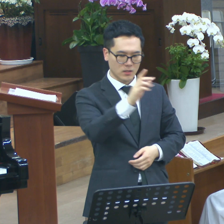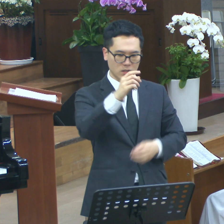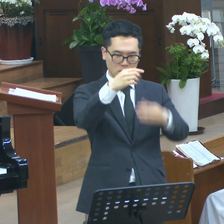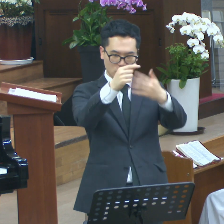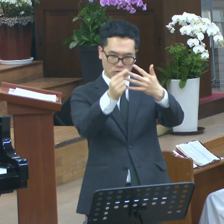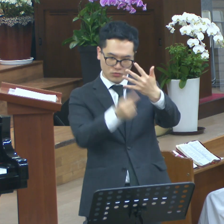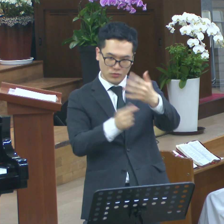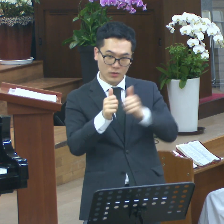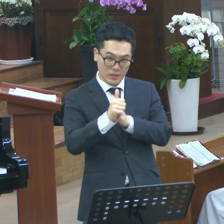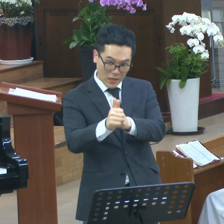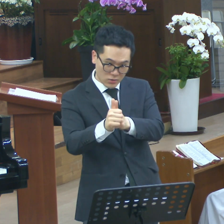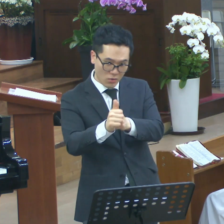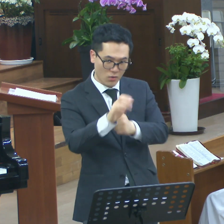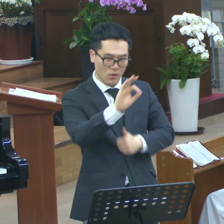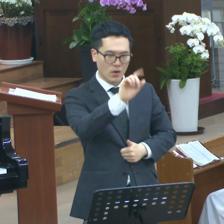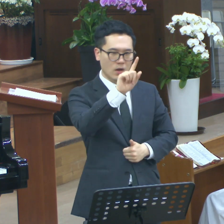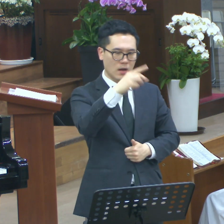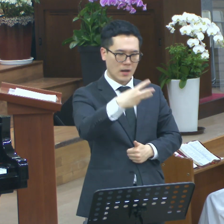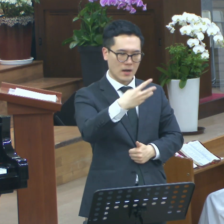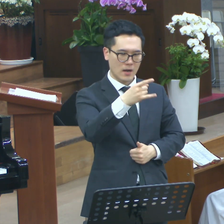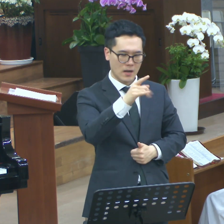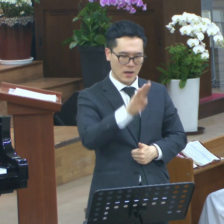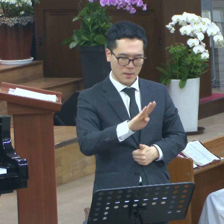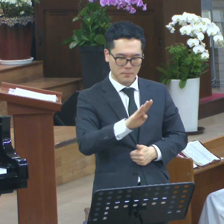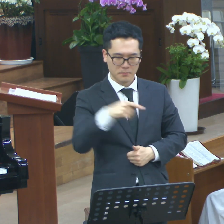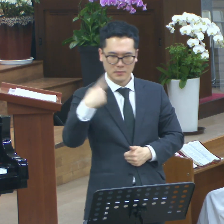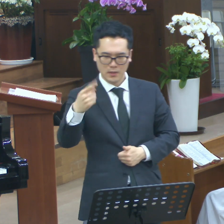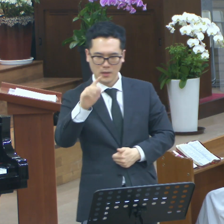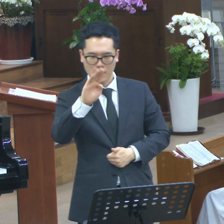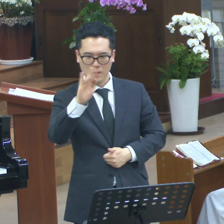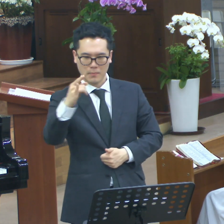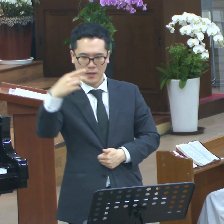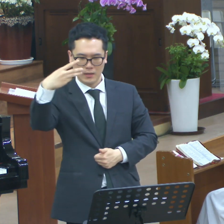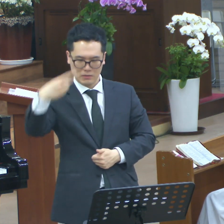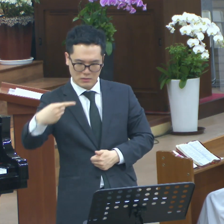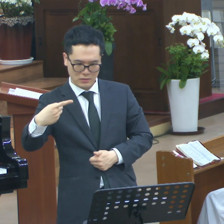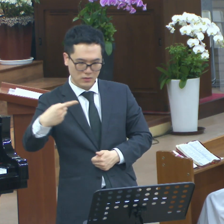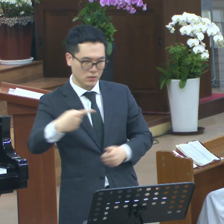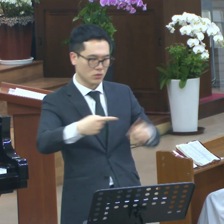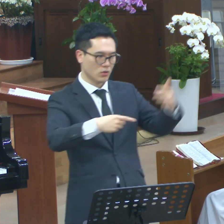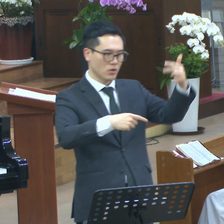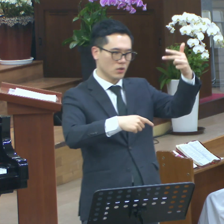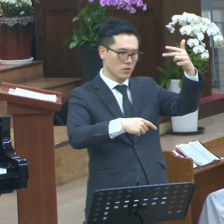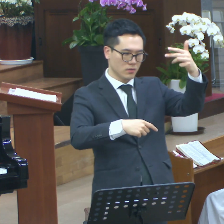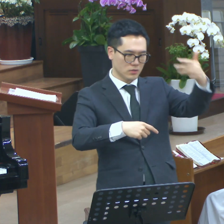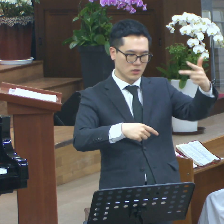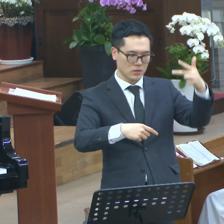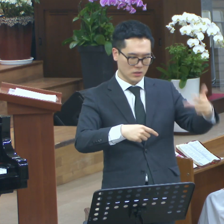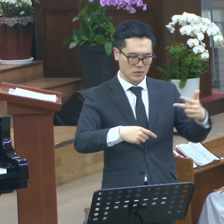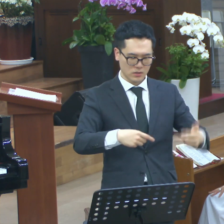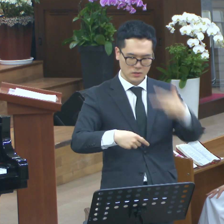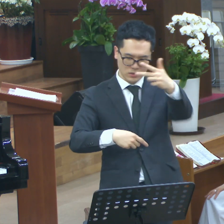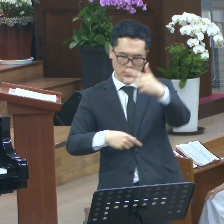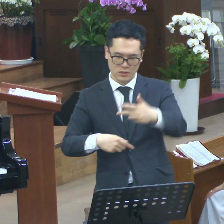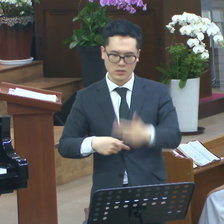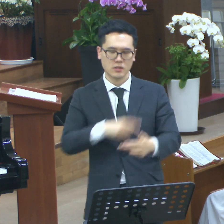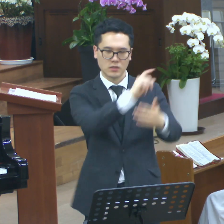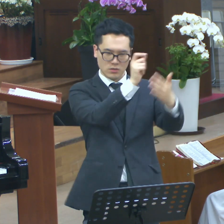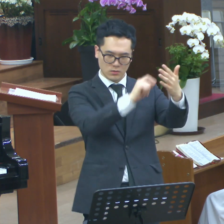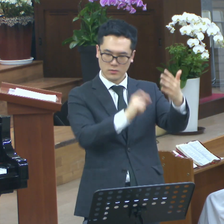되는 거예요. 50절 말씀에서 주의 말씀이 나를 살리셨다 그랬는데 오늘 제목이 나를 살리는 말씀이에요.